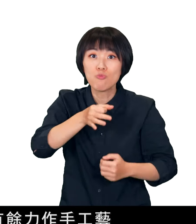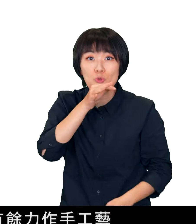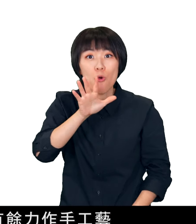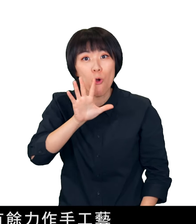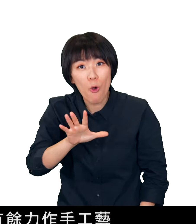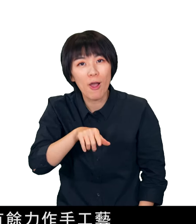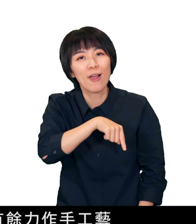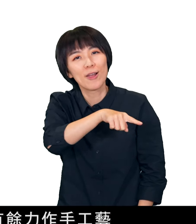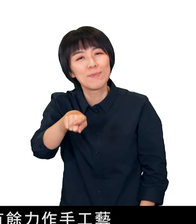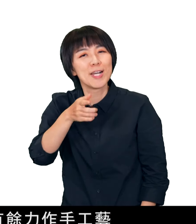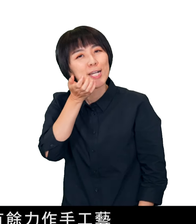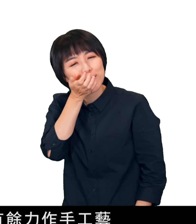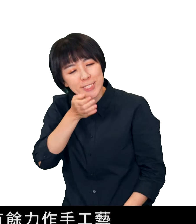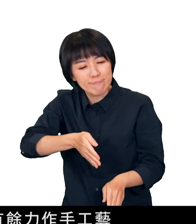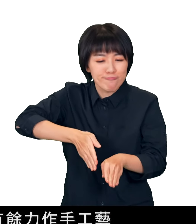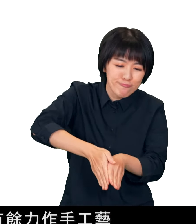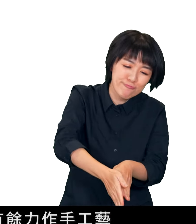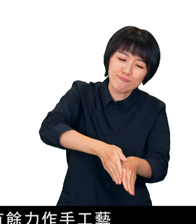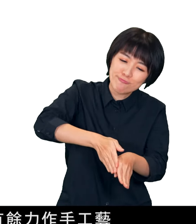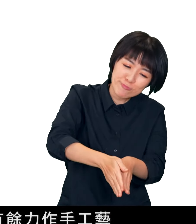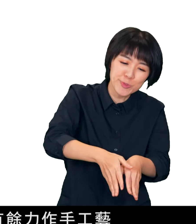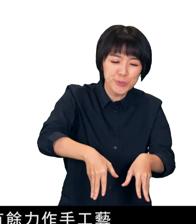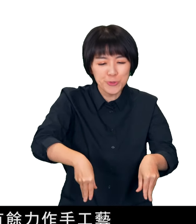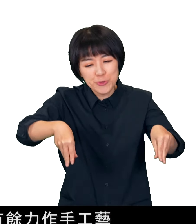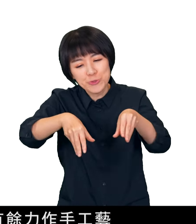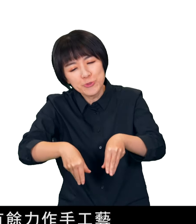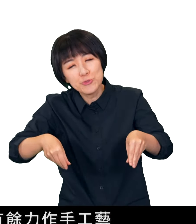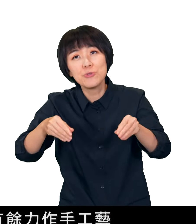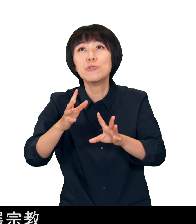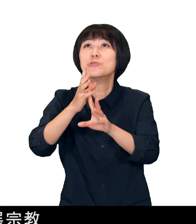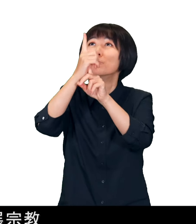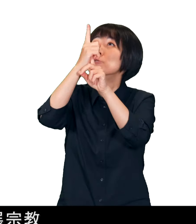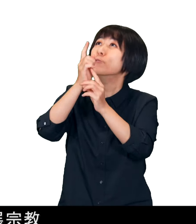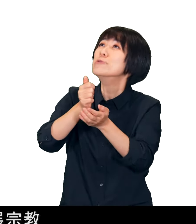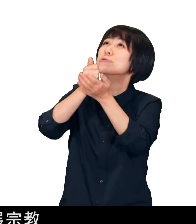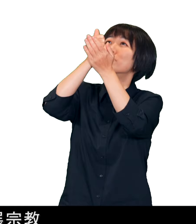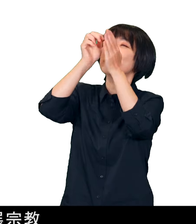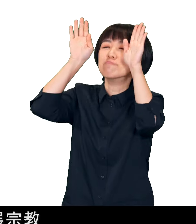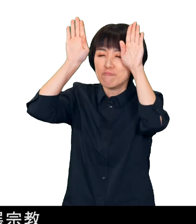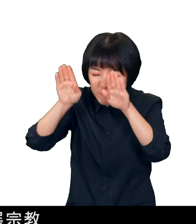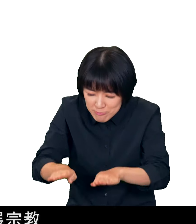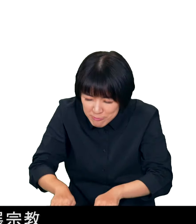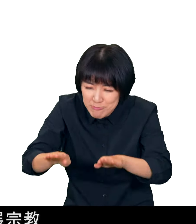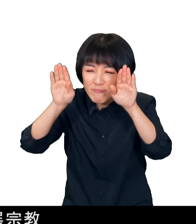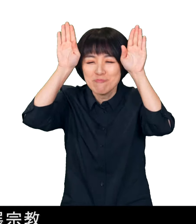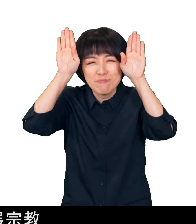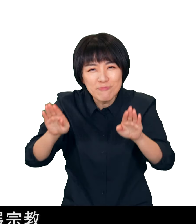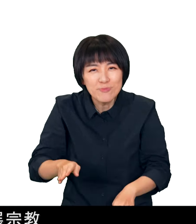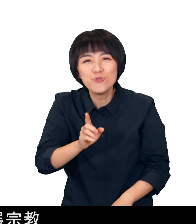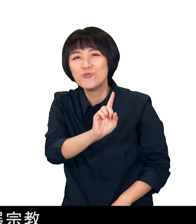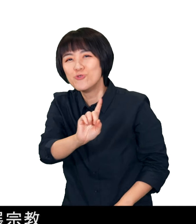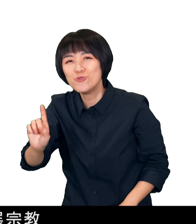更让人们行有余力做手工艺，发展宗教。